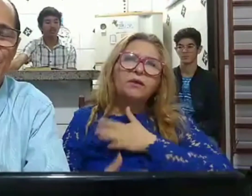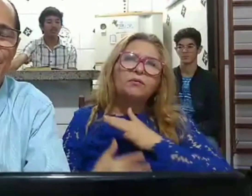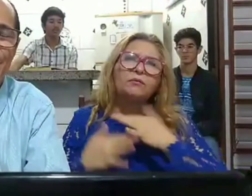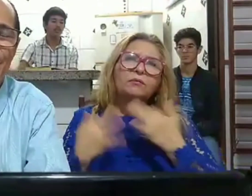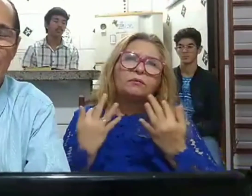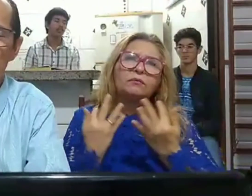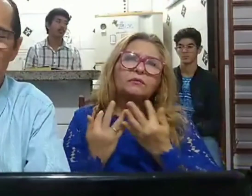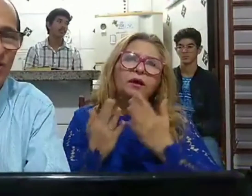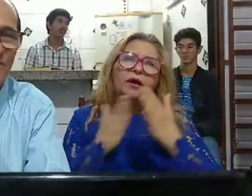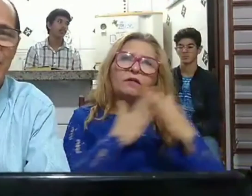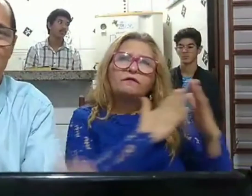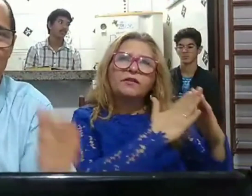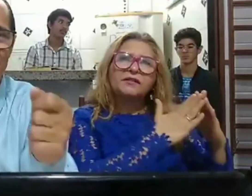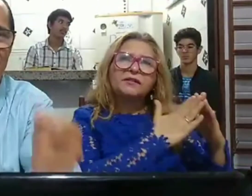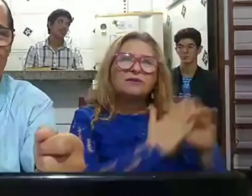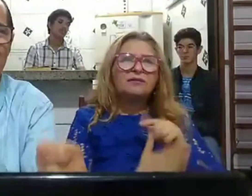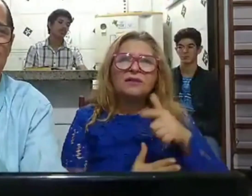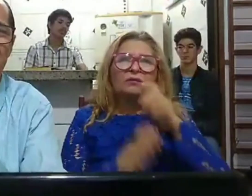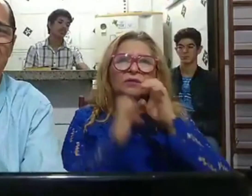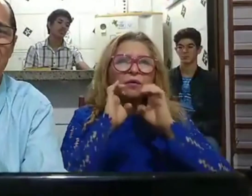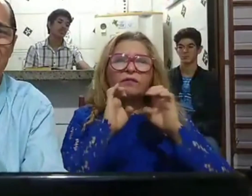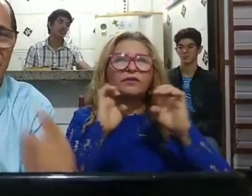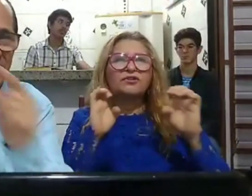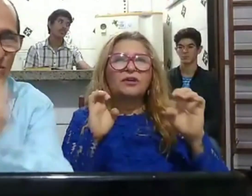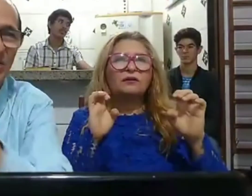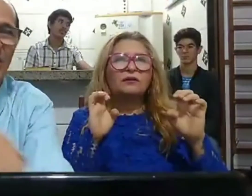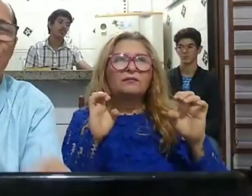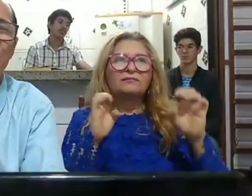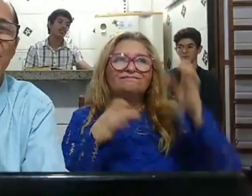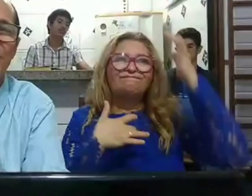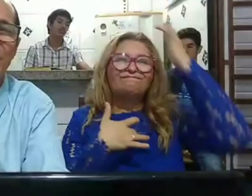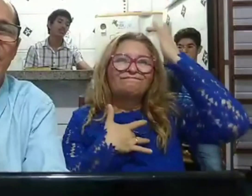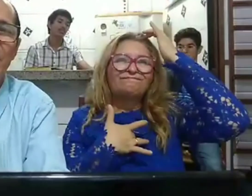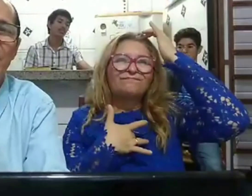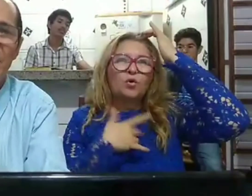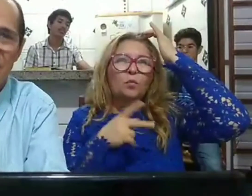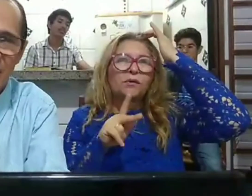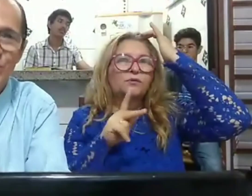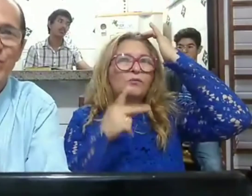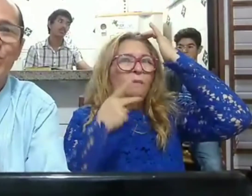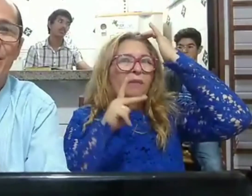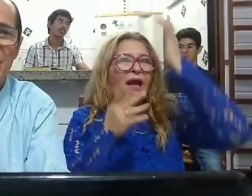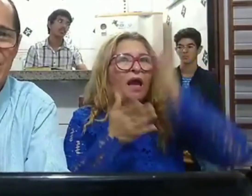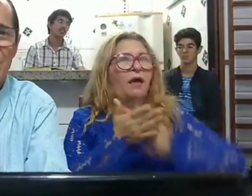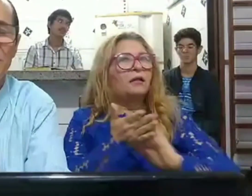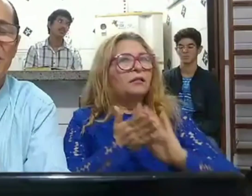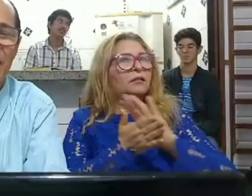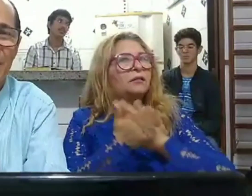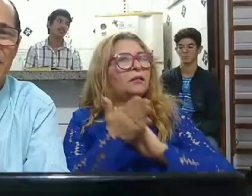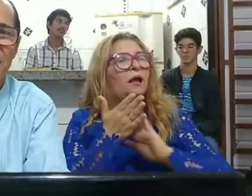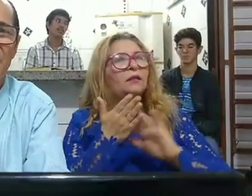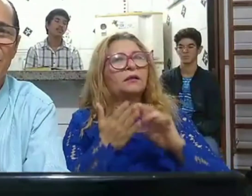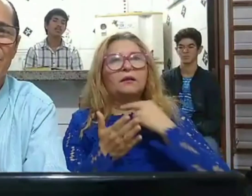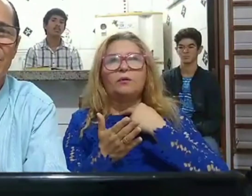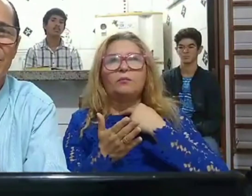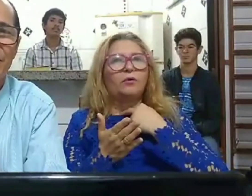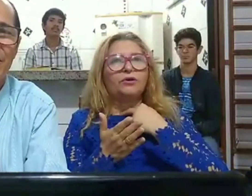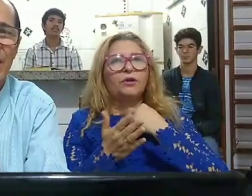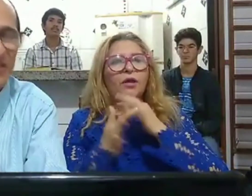vizinho não tiver ouvido o Evangelho de você, você vai ser culpado por isto e ele vai continuar perdido e não vai para o